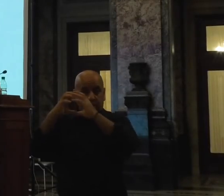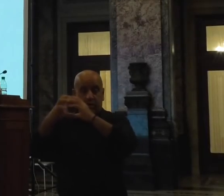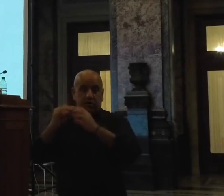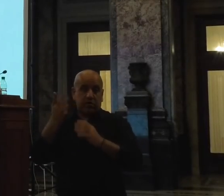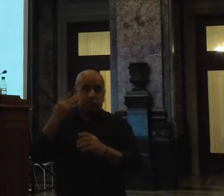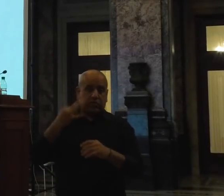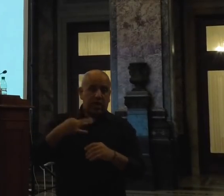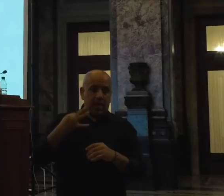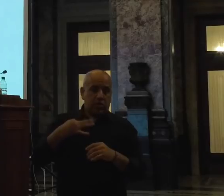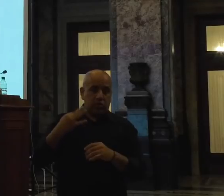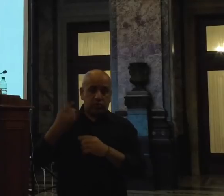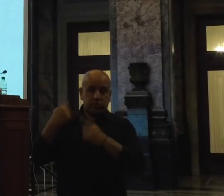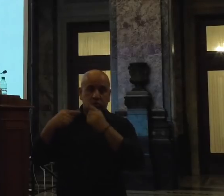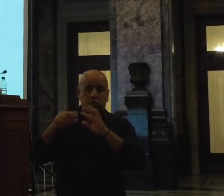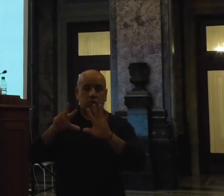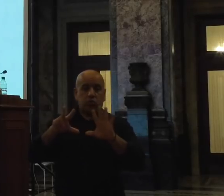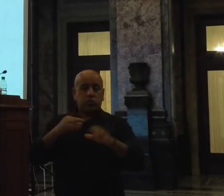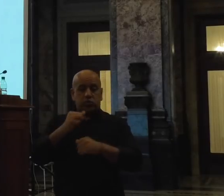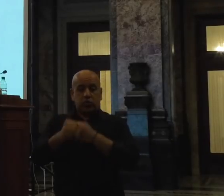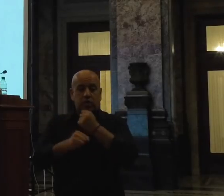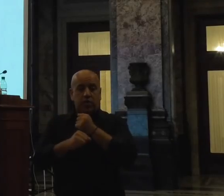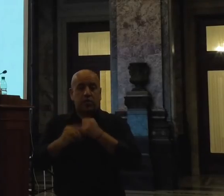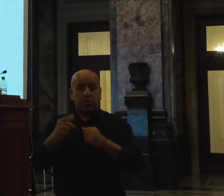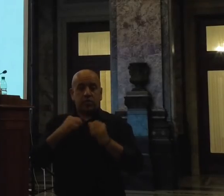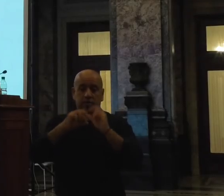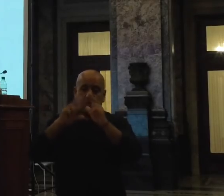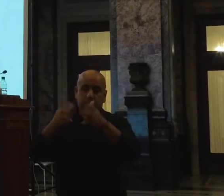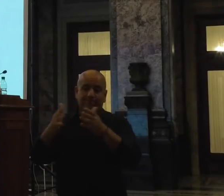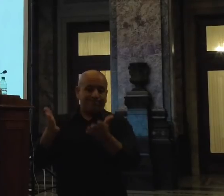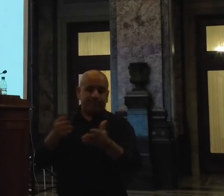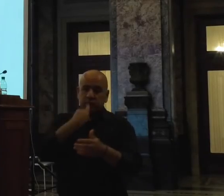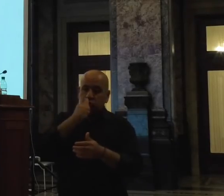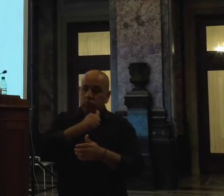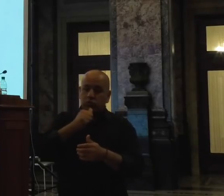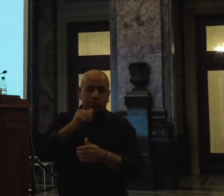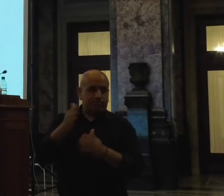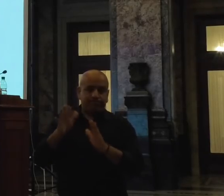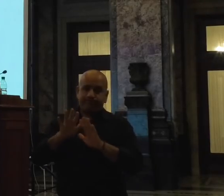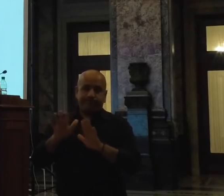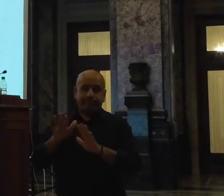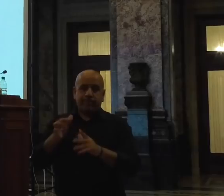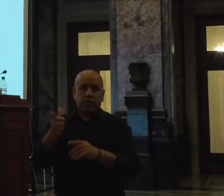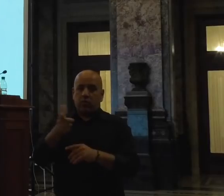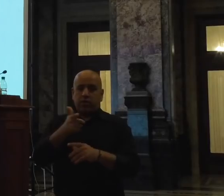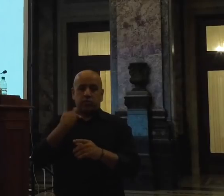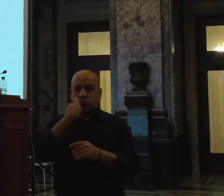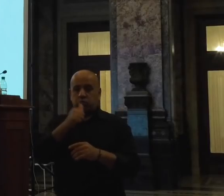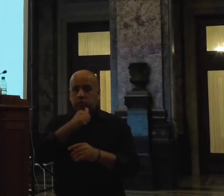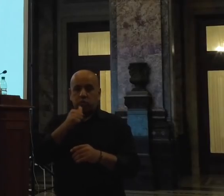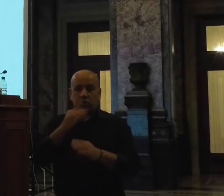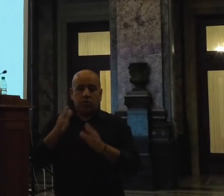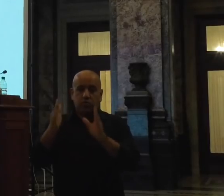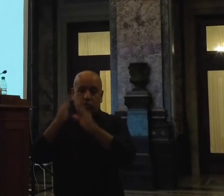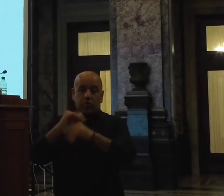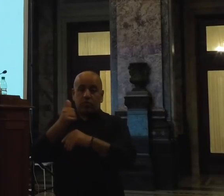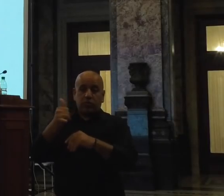hasta hace 8 años, se le decía a la gente, no hay nada que hacer, vete a casa. O sea, pueden tener hemianopsia completa, no ven